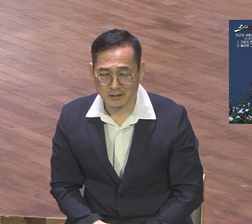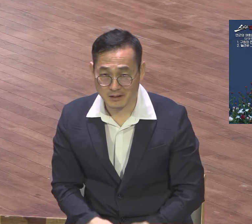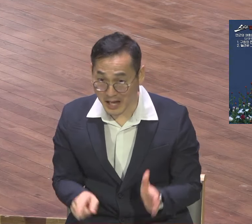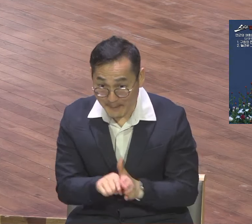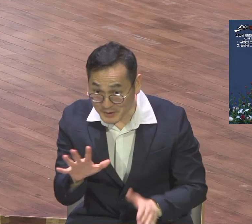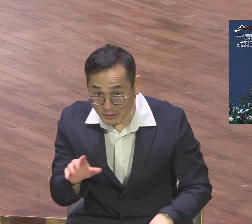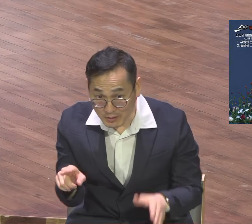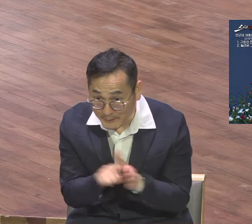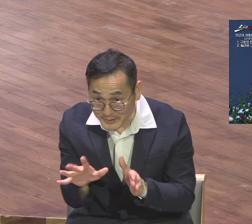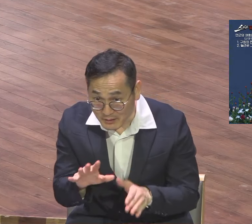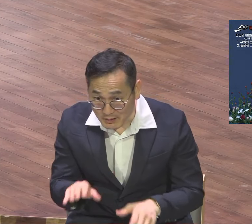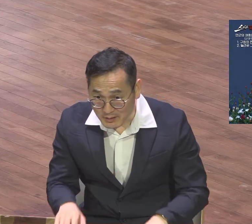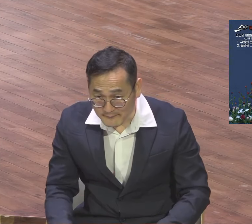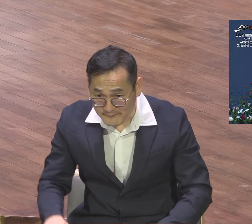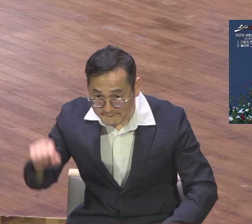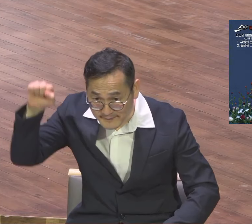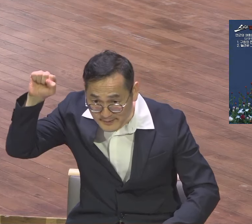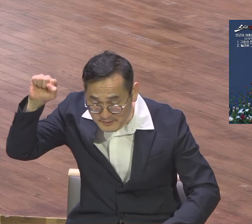그냥